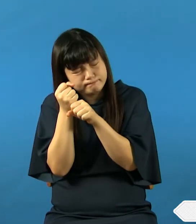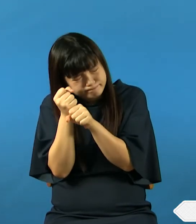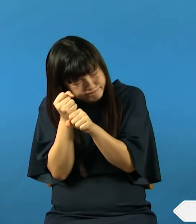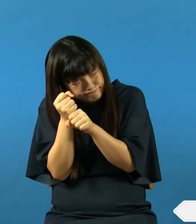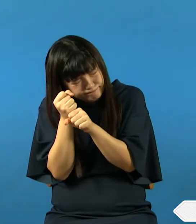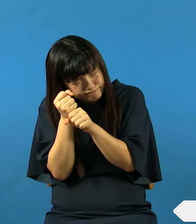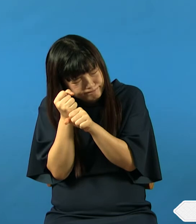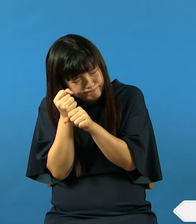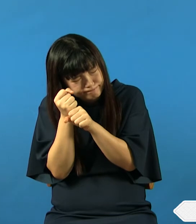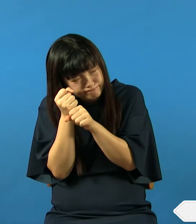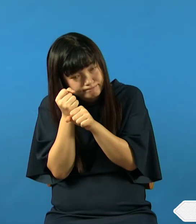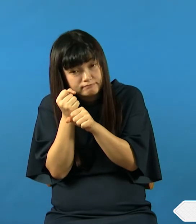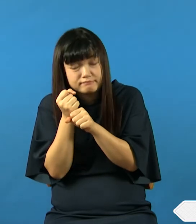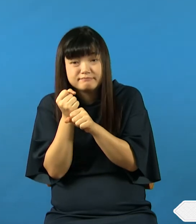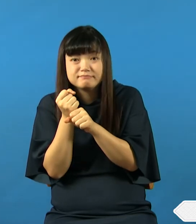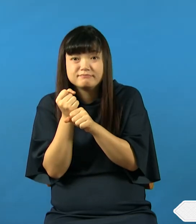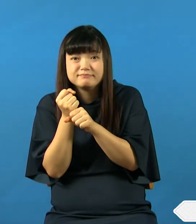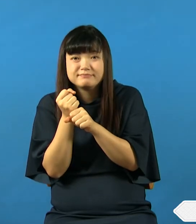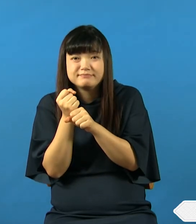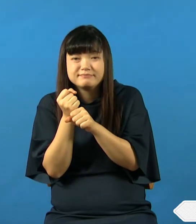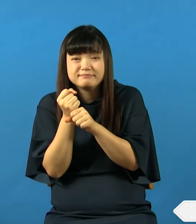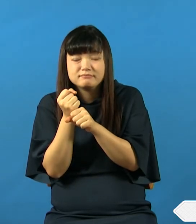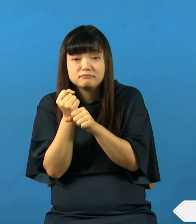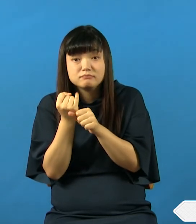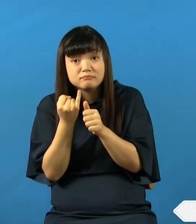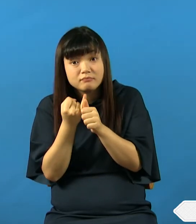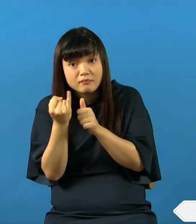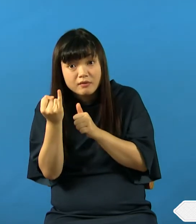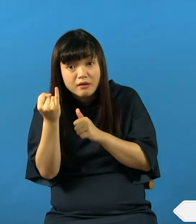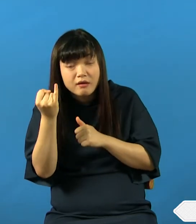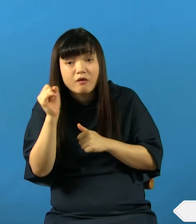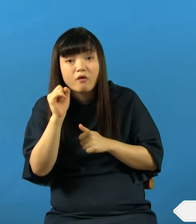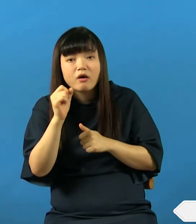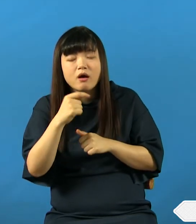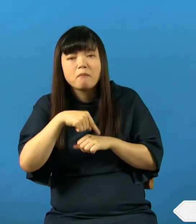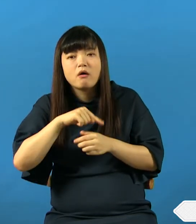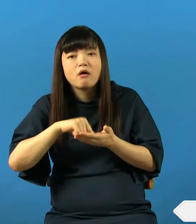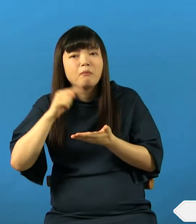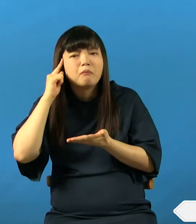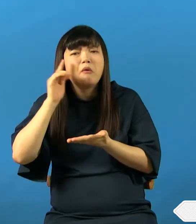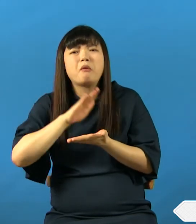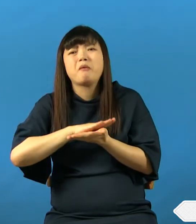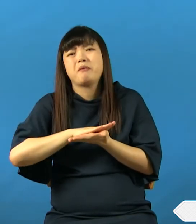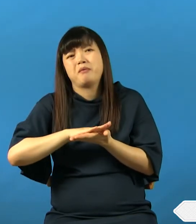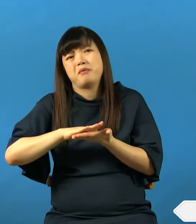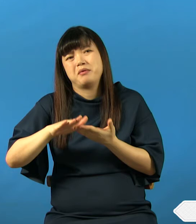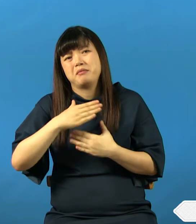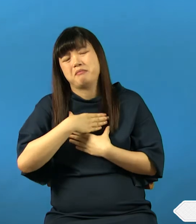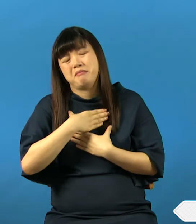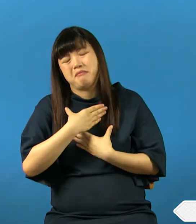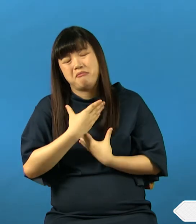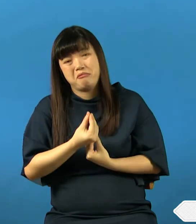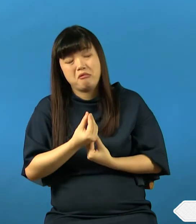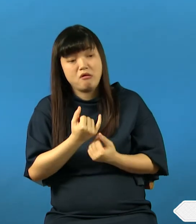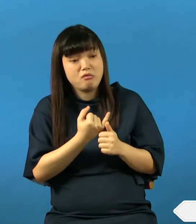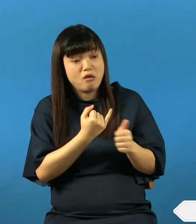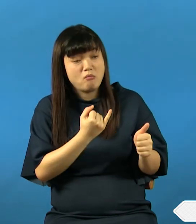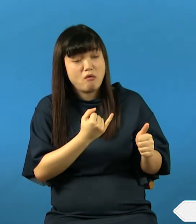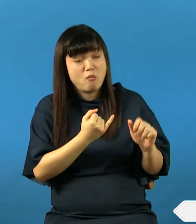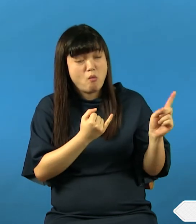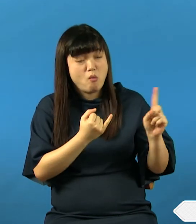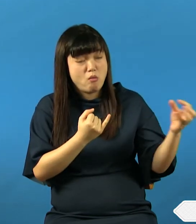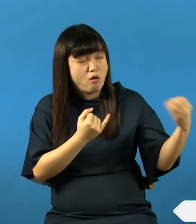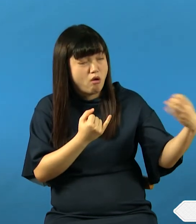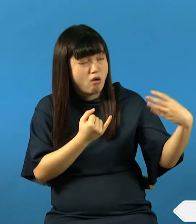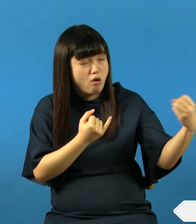하나님께 매달리기 시작했습니다. 이상하지요? 마음에 평안이 찾아왔습니다. 남편이